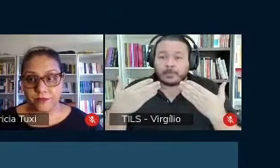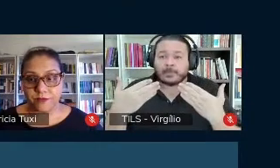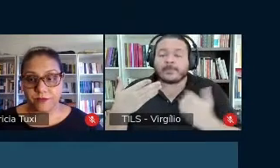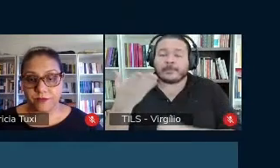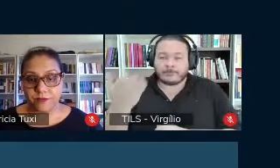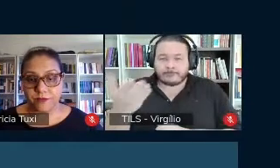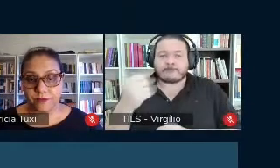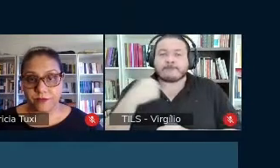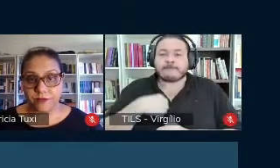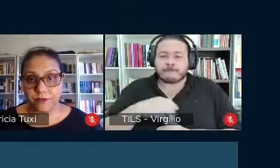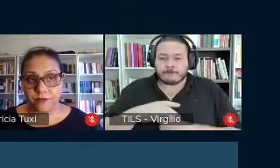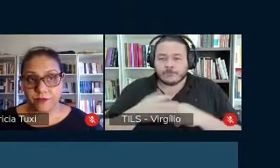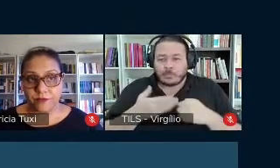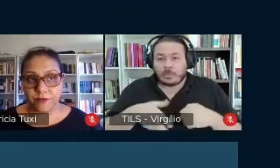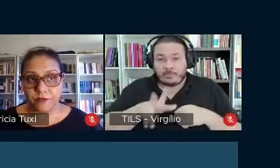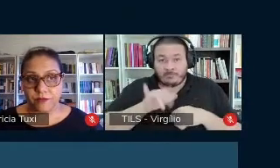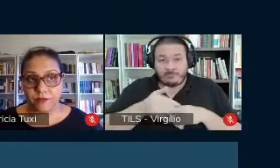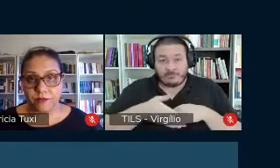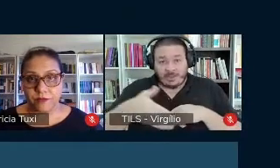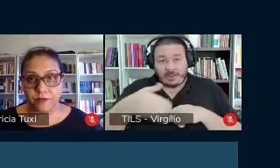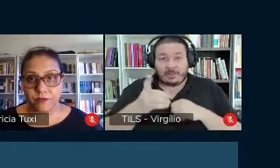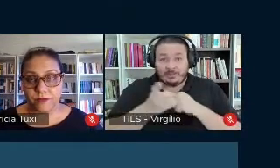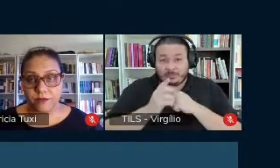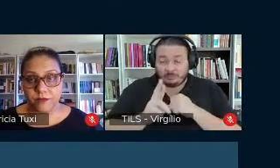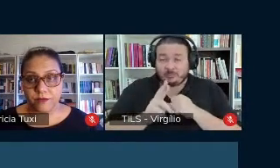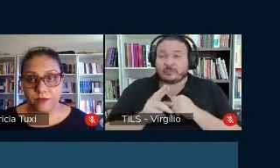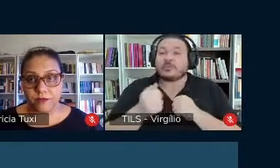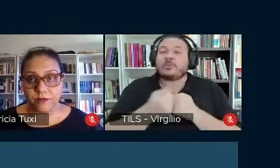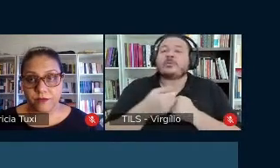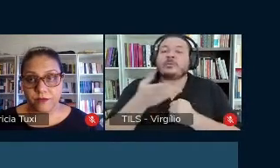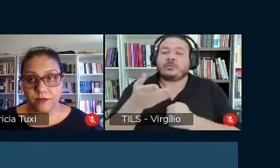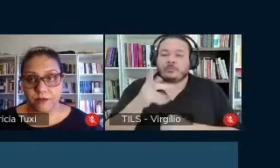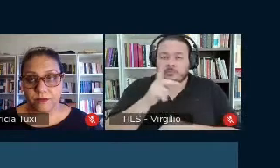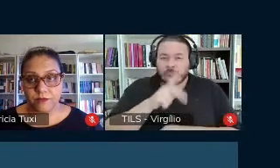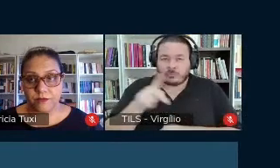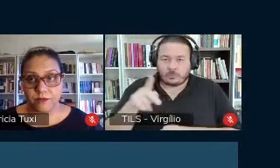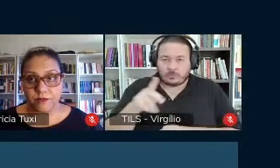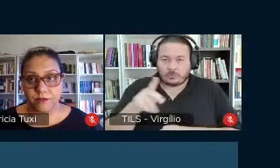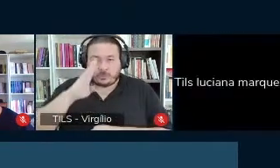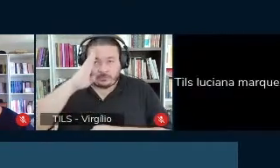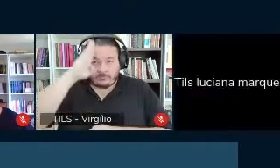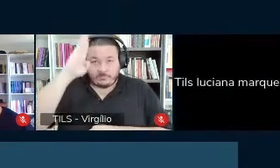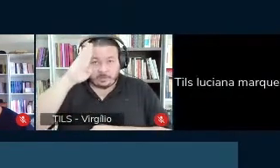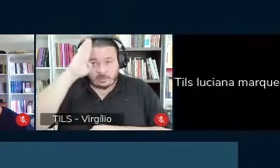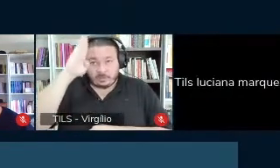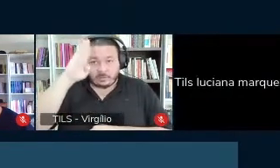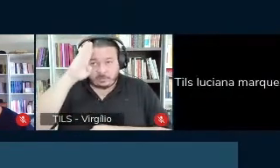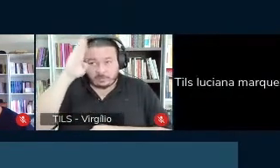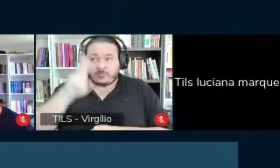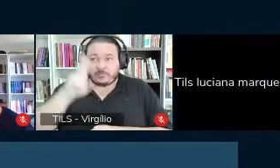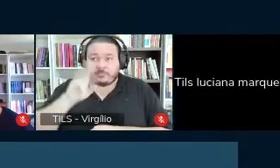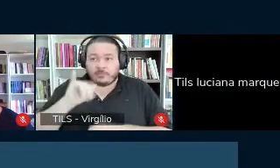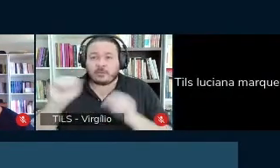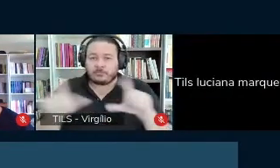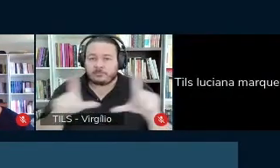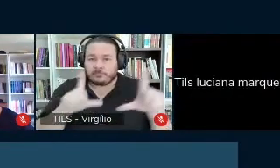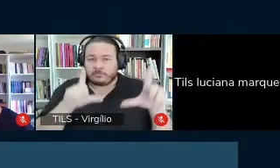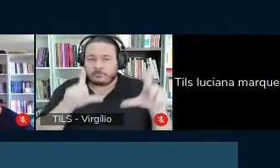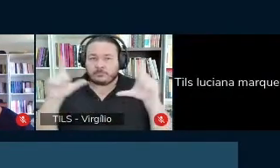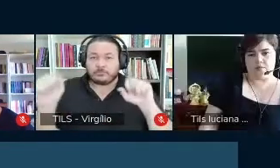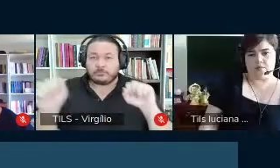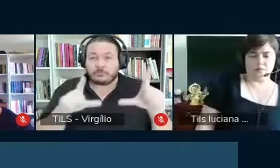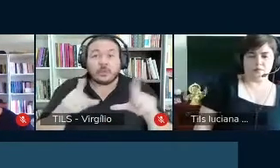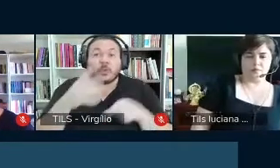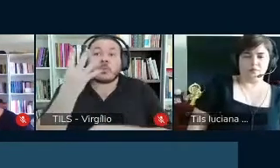ao título de doutor, né, professor Falco Soares, que vai apresentar slides. Ele